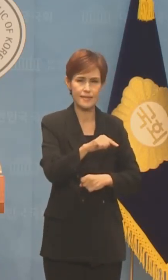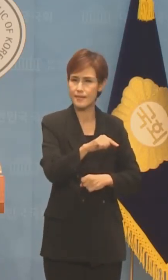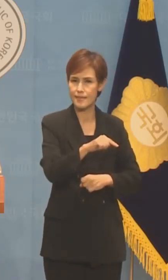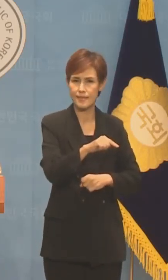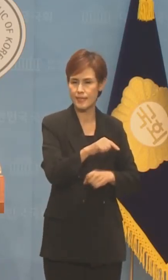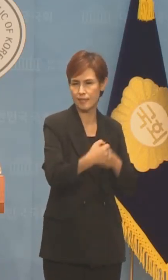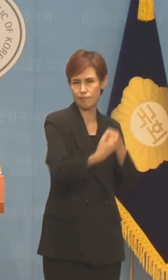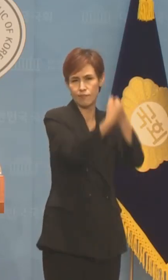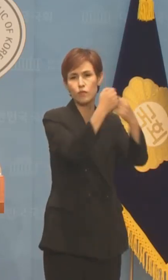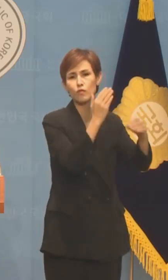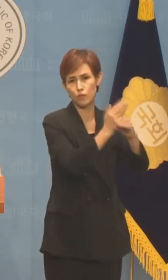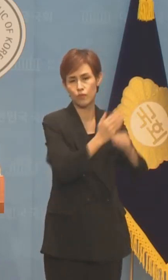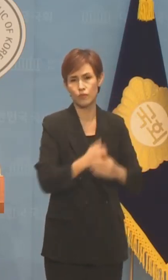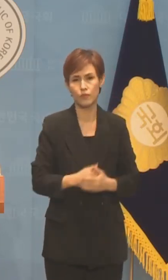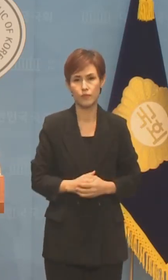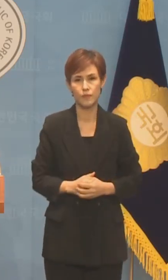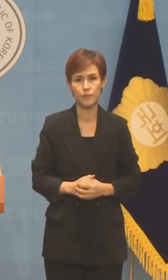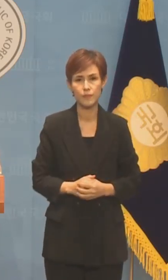가짜뉴스와 맞서고 있습니다.